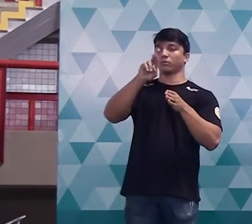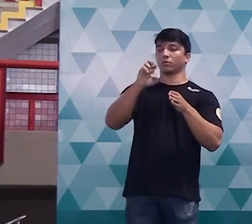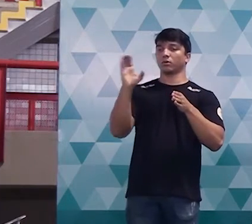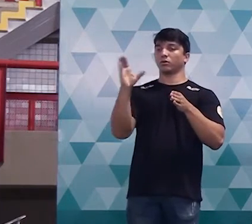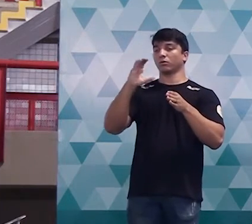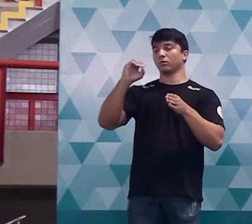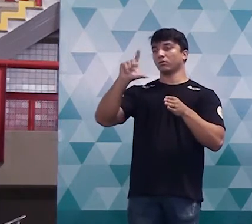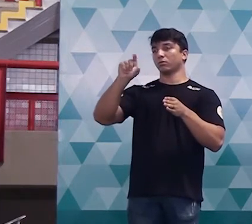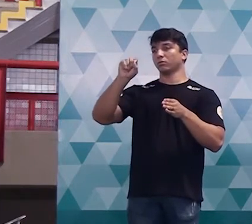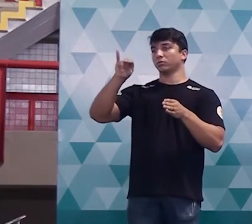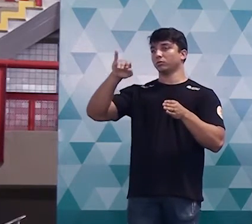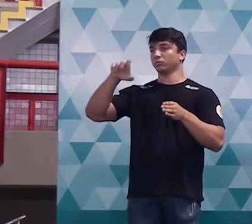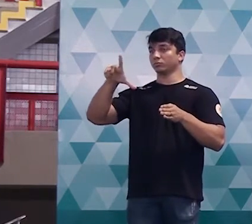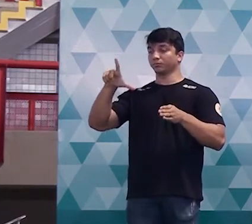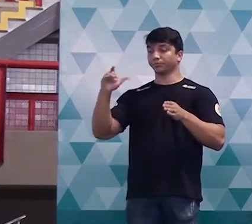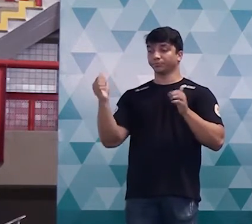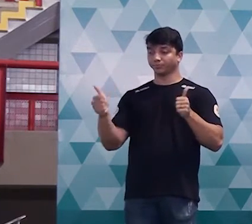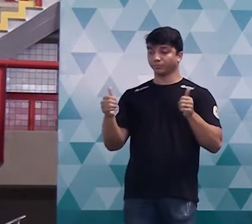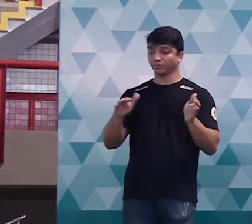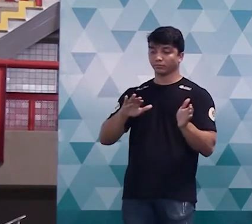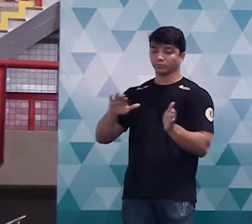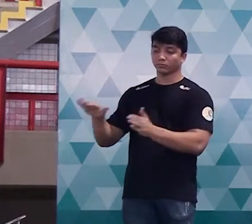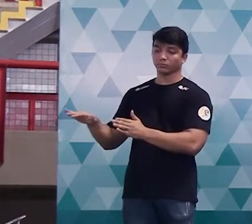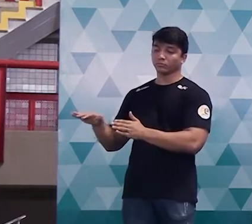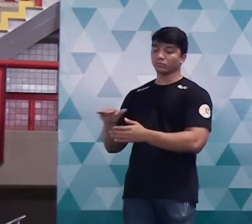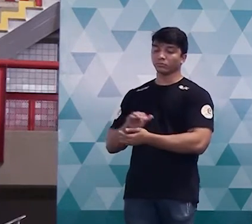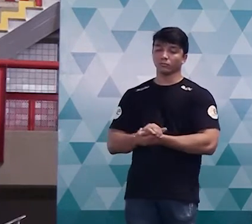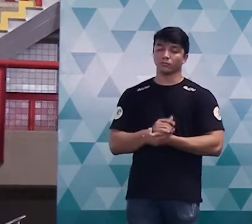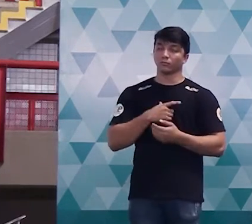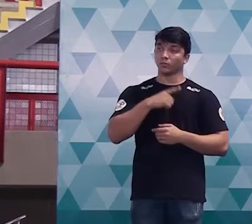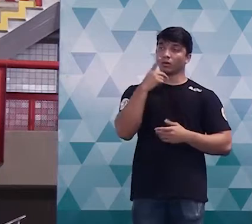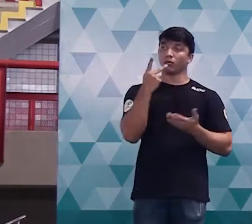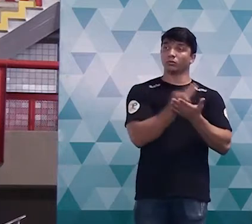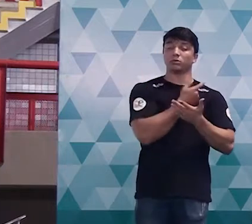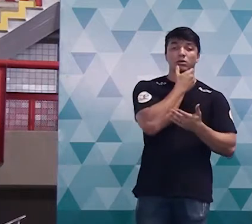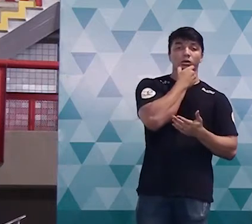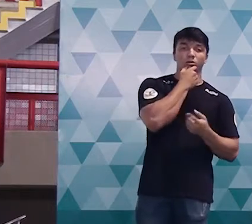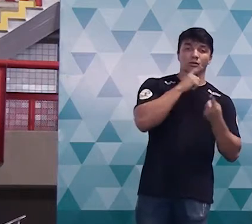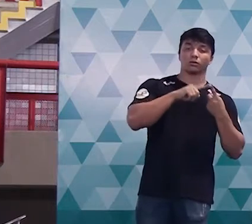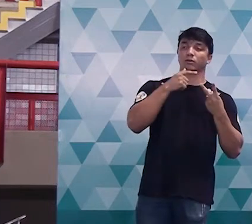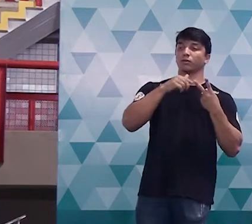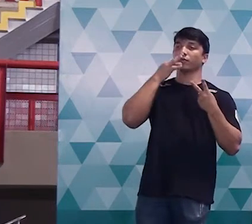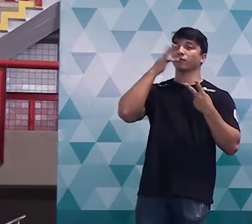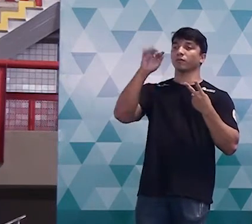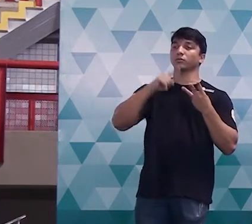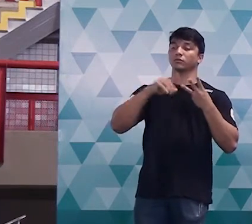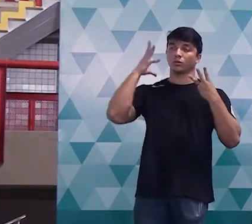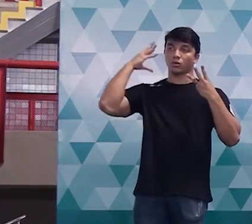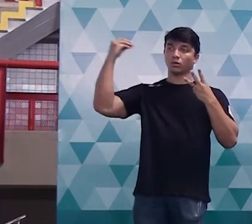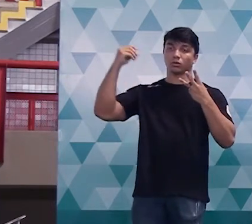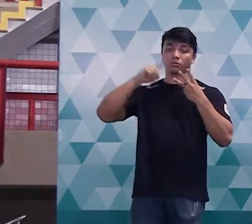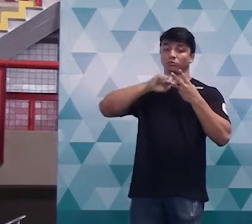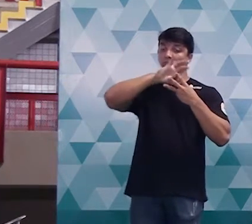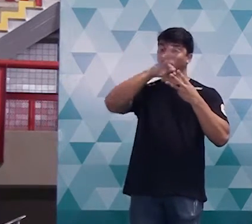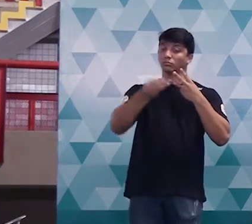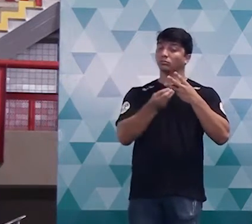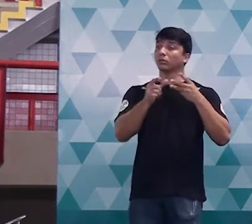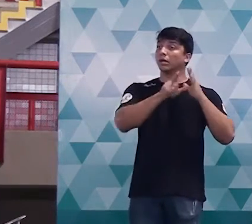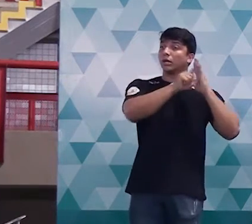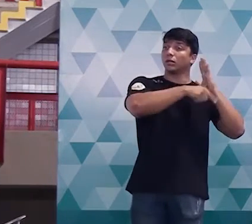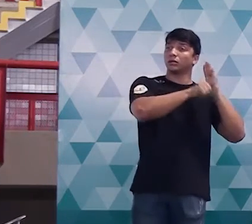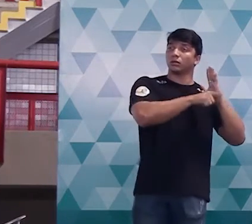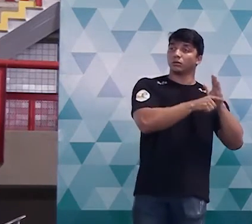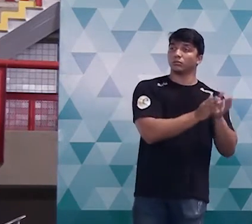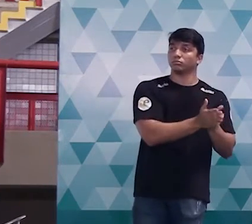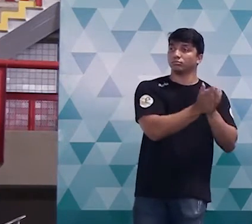o que acontece? O que acontece é que Inglaterra, França, Holanda, que saíram atrasados nas